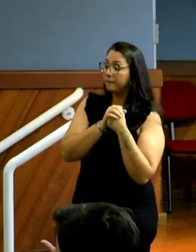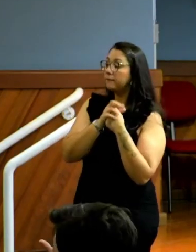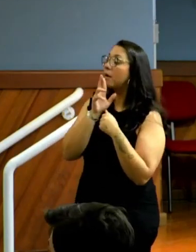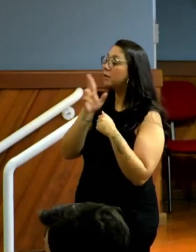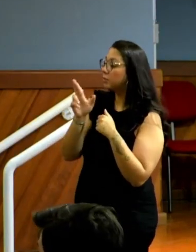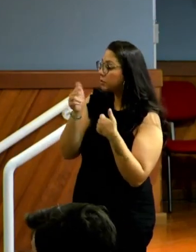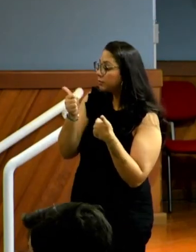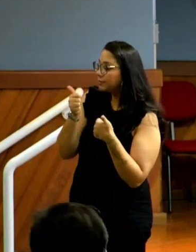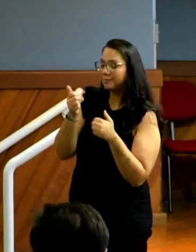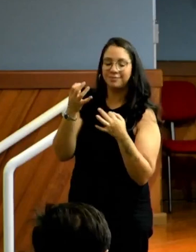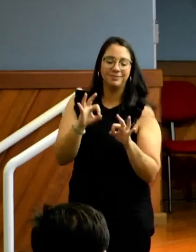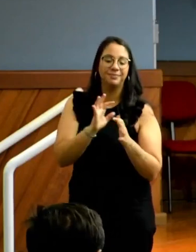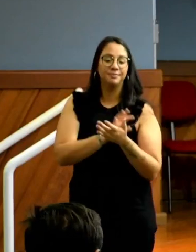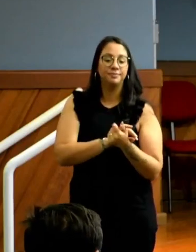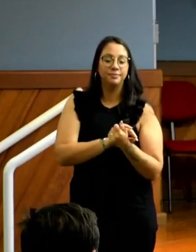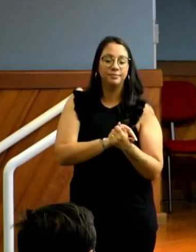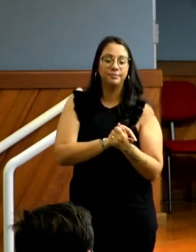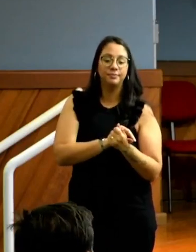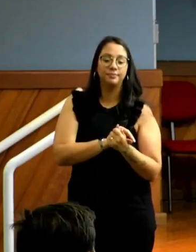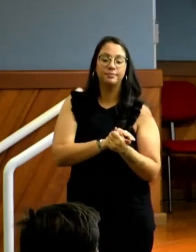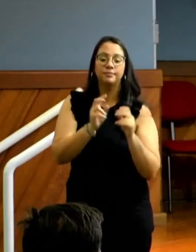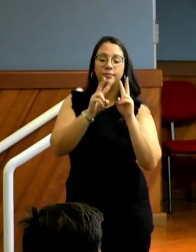Respondi, só vai. Respondi?